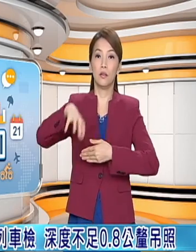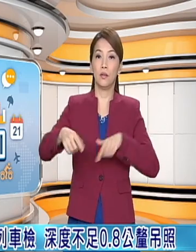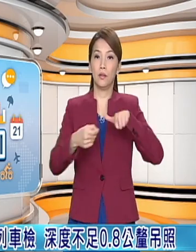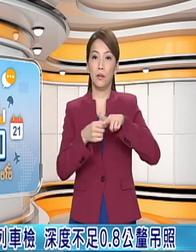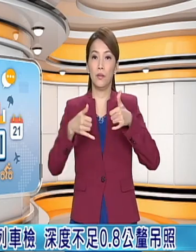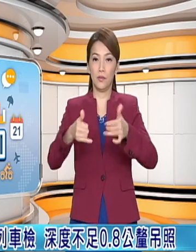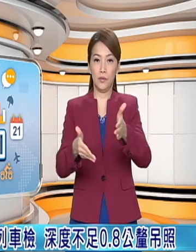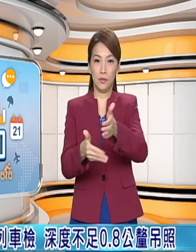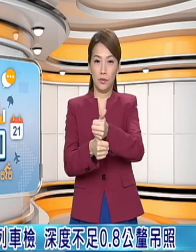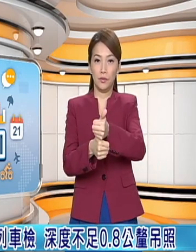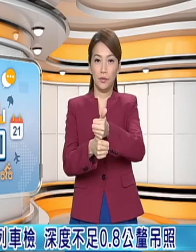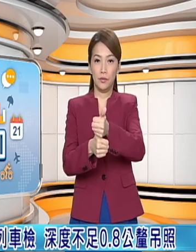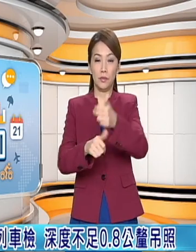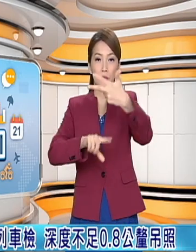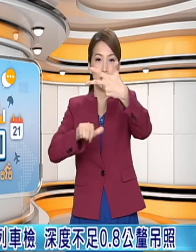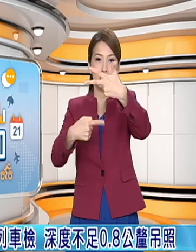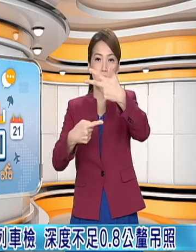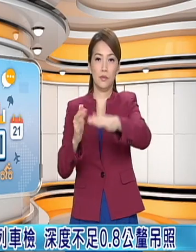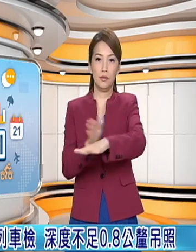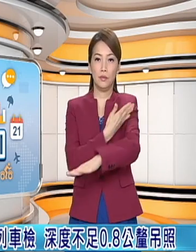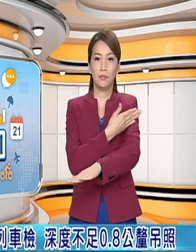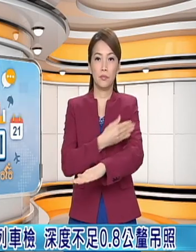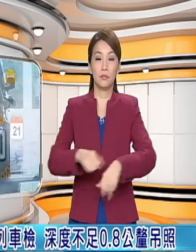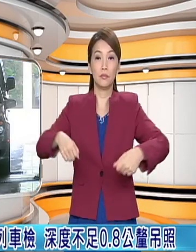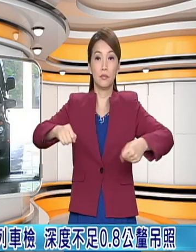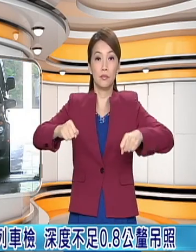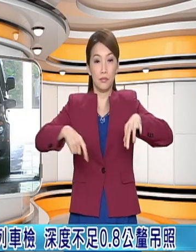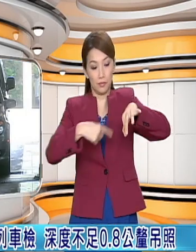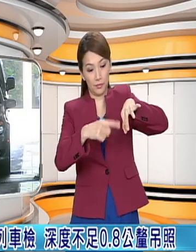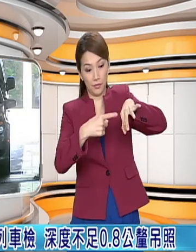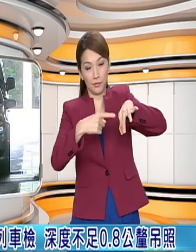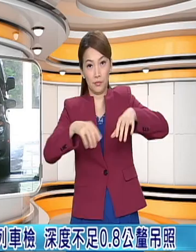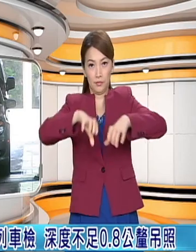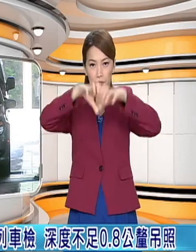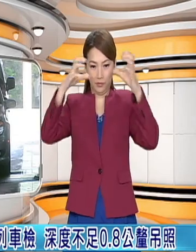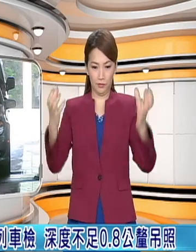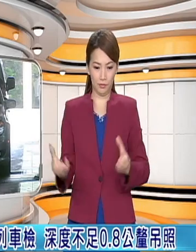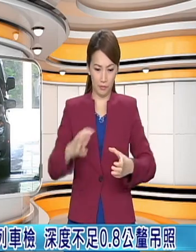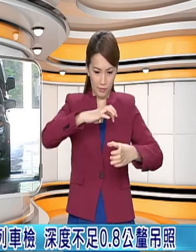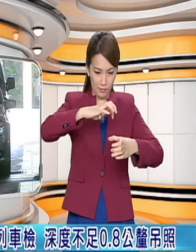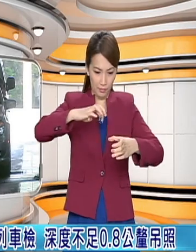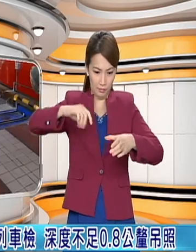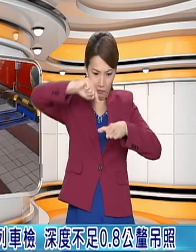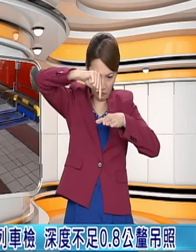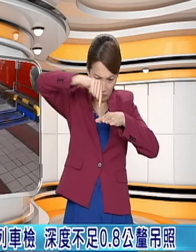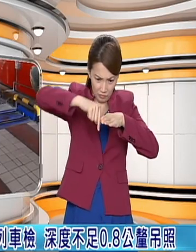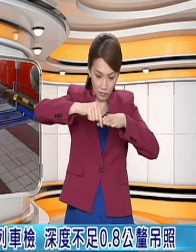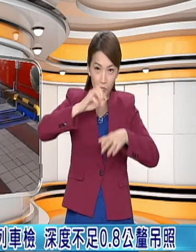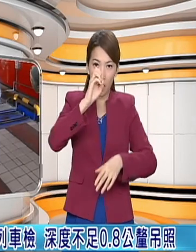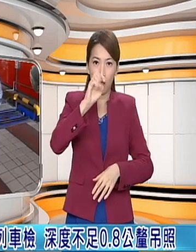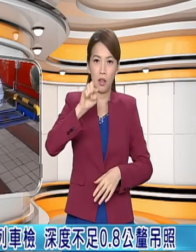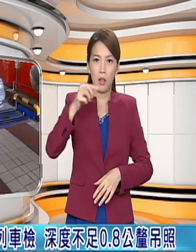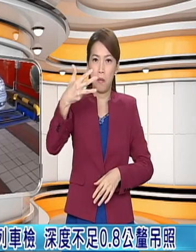交通部公路总局七月一号起，将要把机车胎纹深度不得少